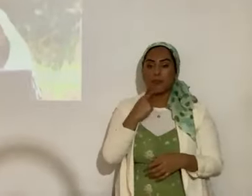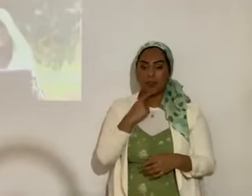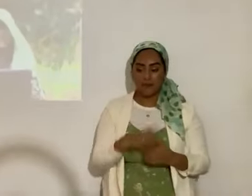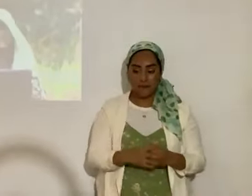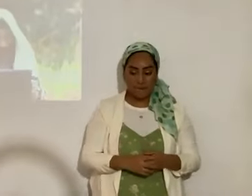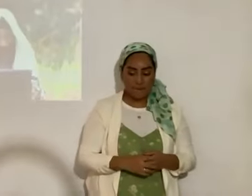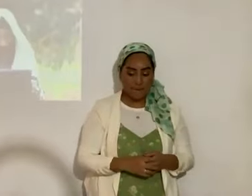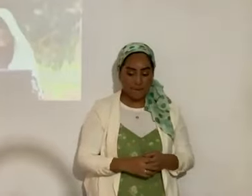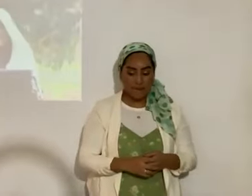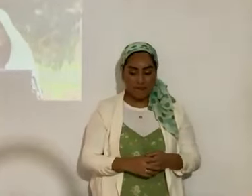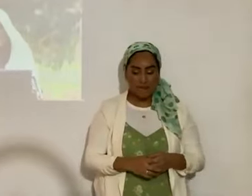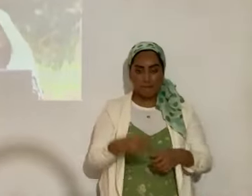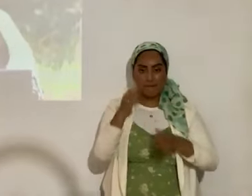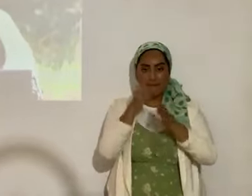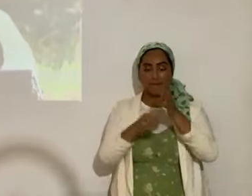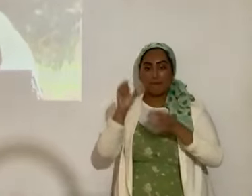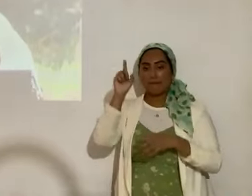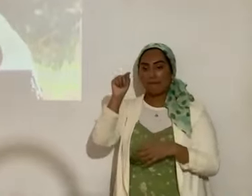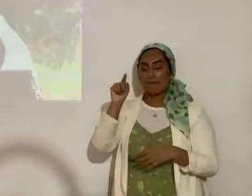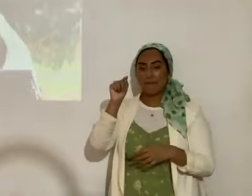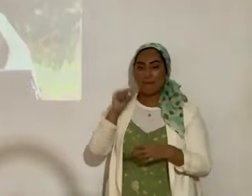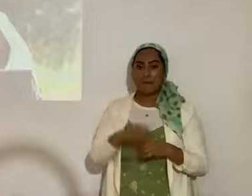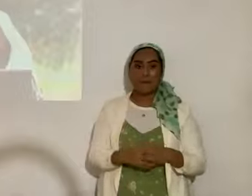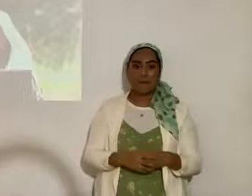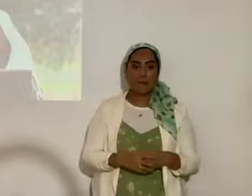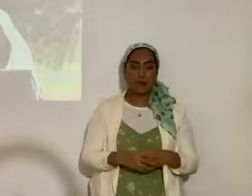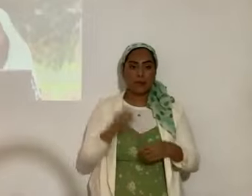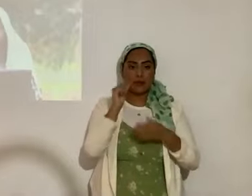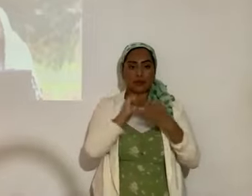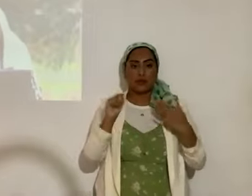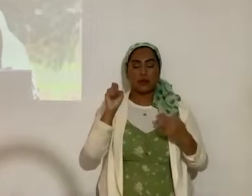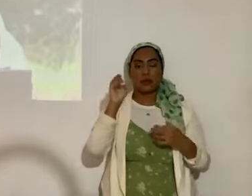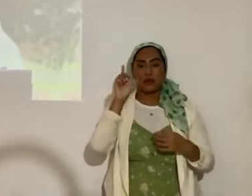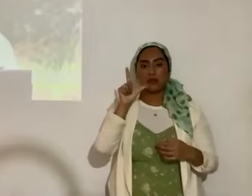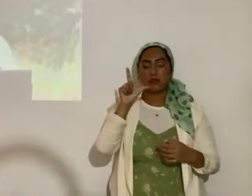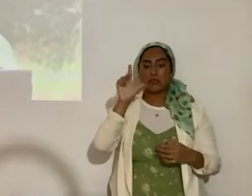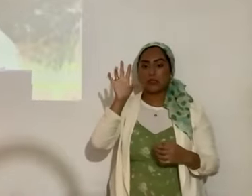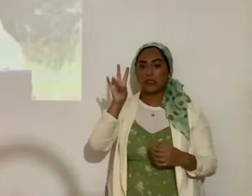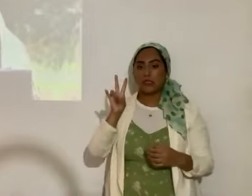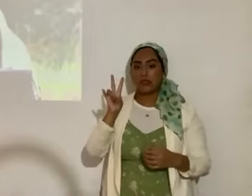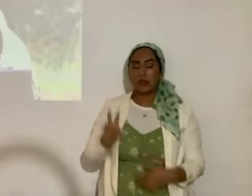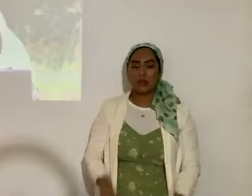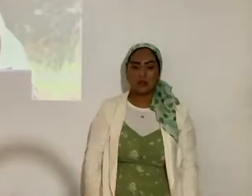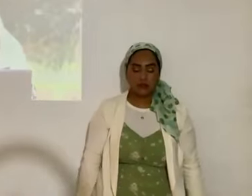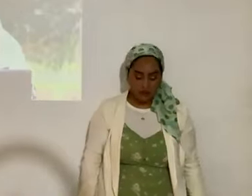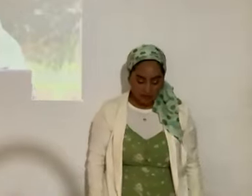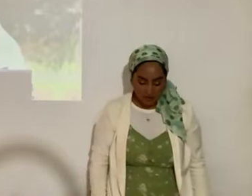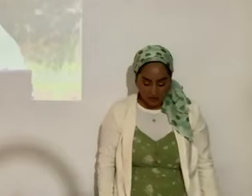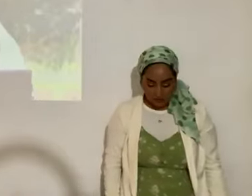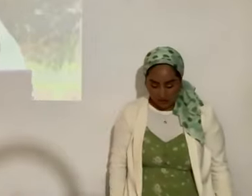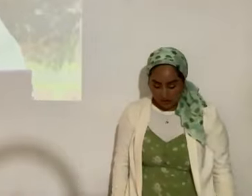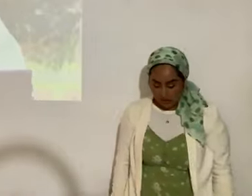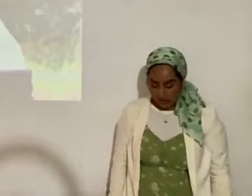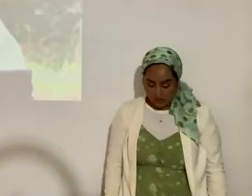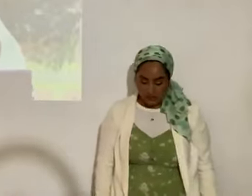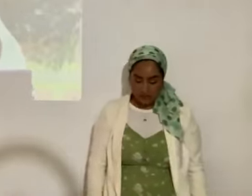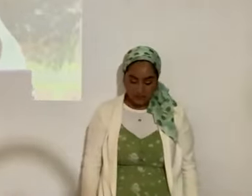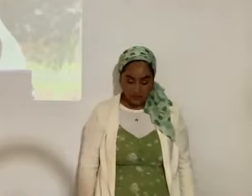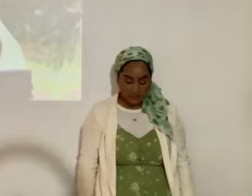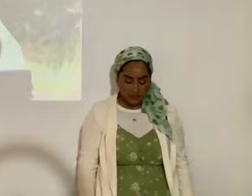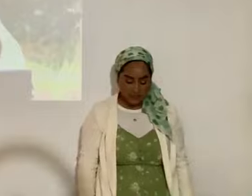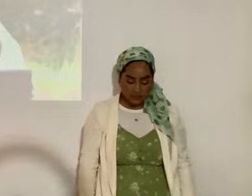así Proverbios capítulo 20 en el verso 27 Aleluya Proverbios capítulo 20 verso